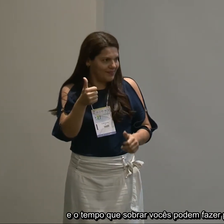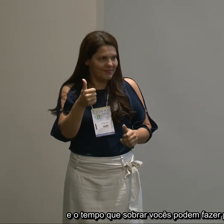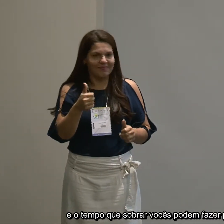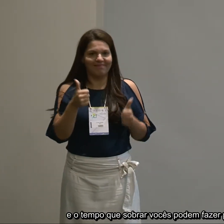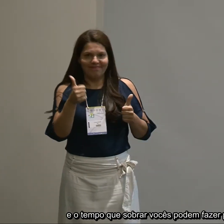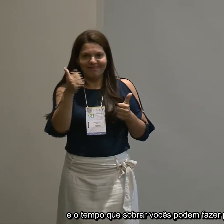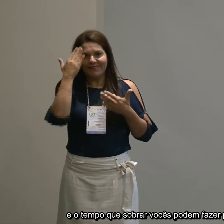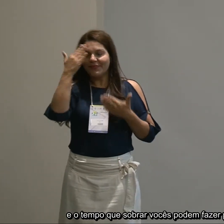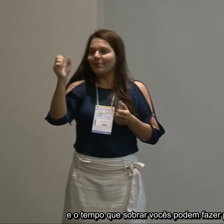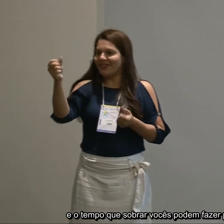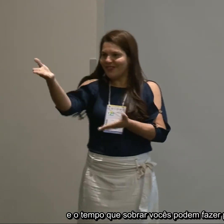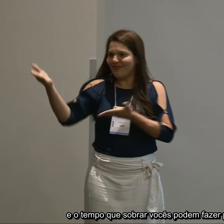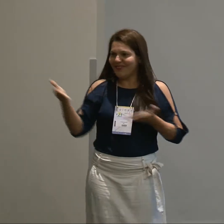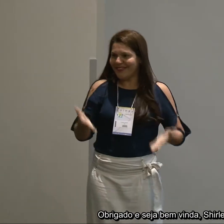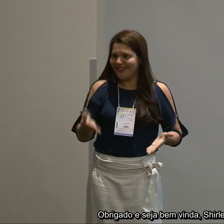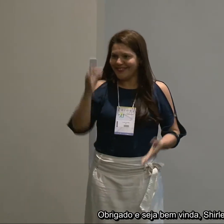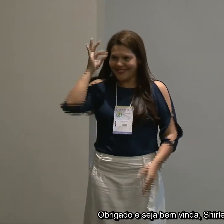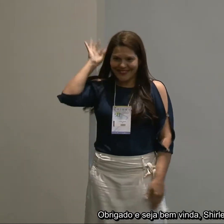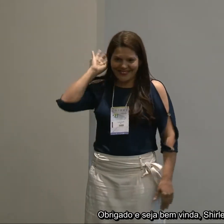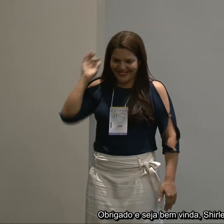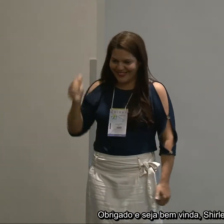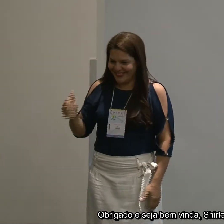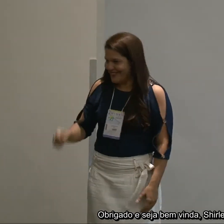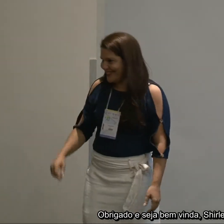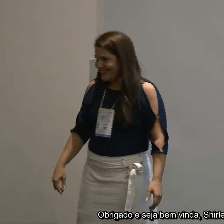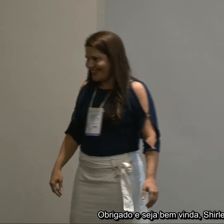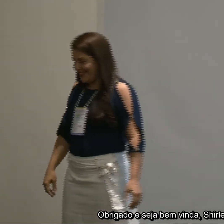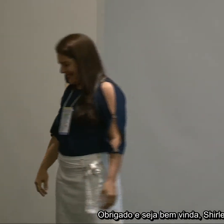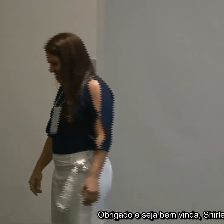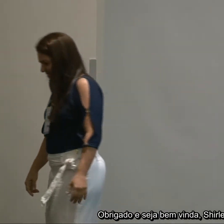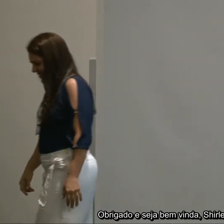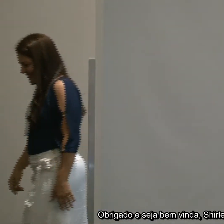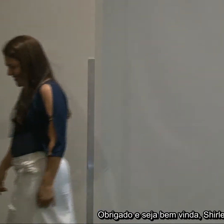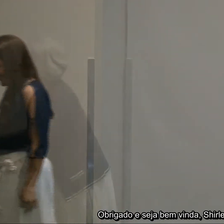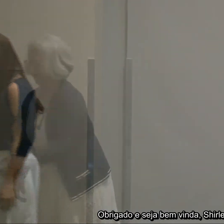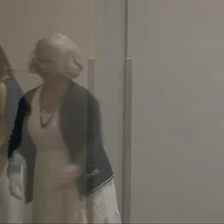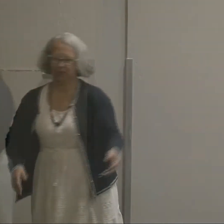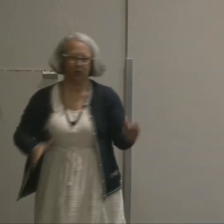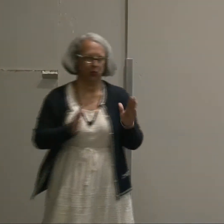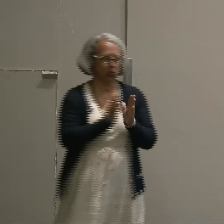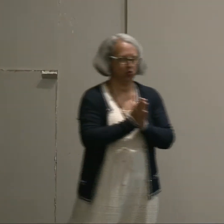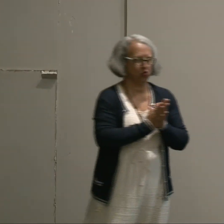podem fazer, assim, perguntas. Obrigada, seja bem-vinda, Shirley.